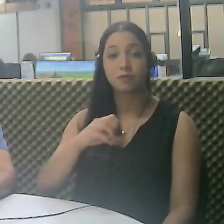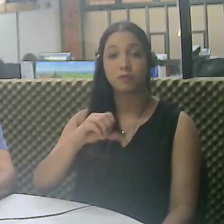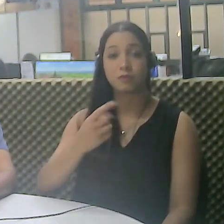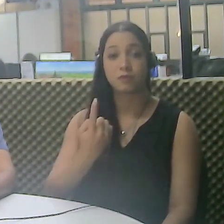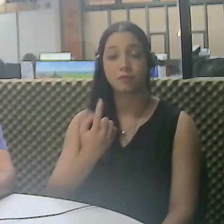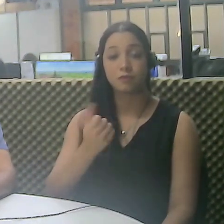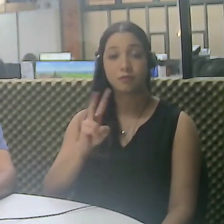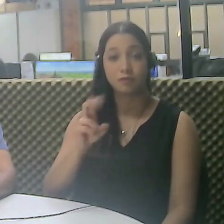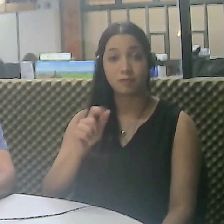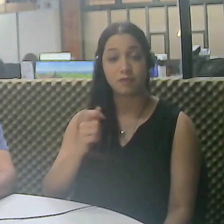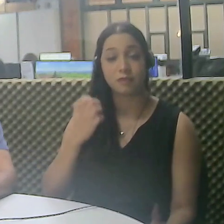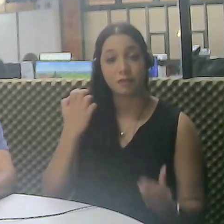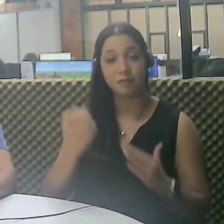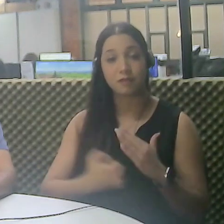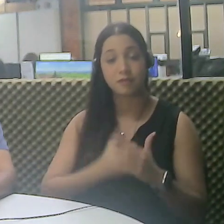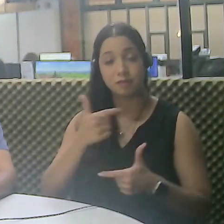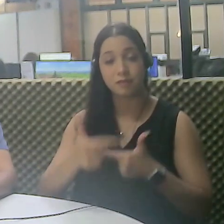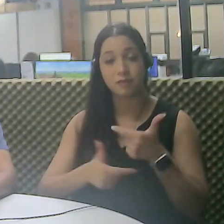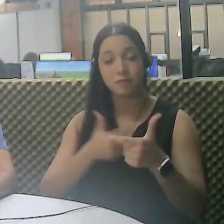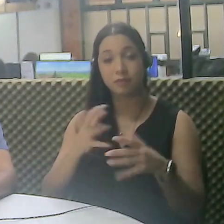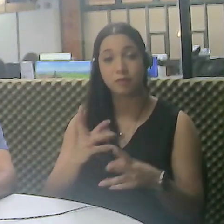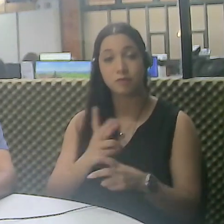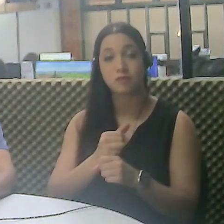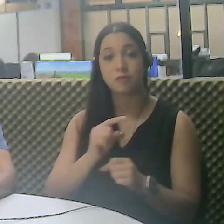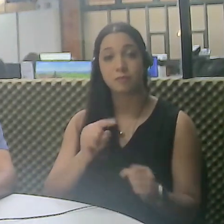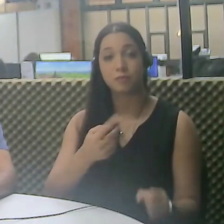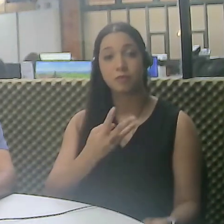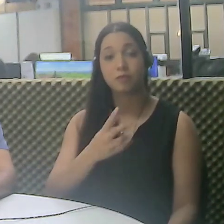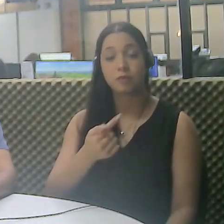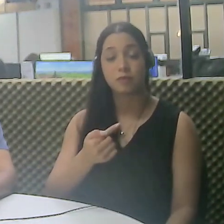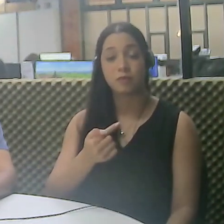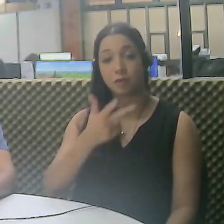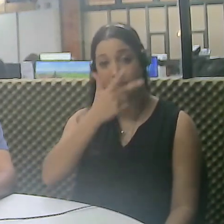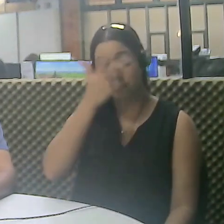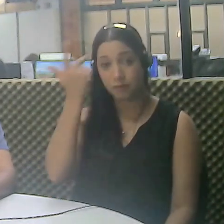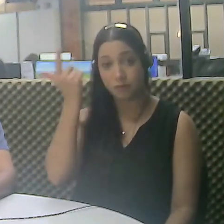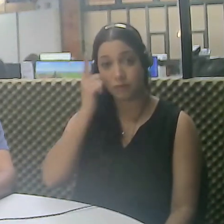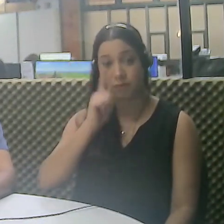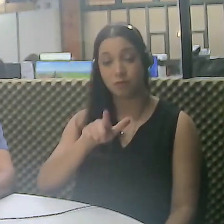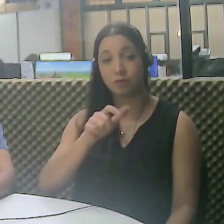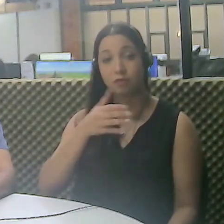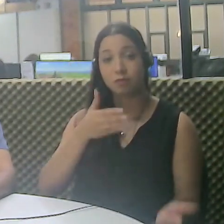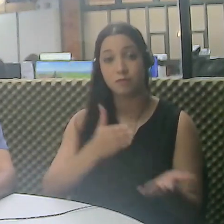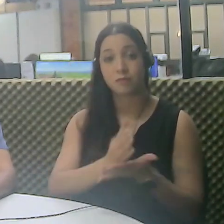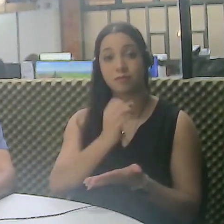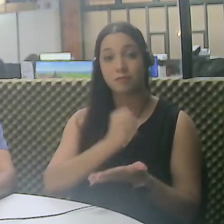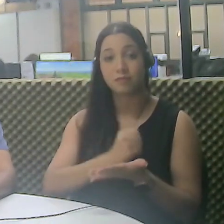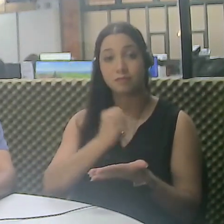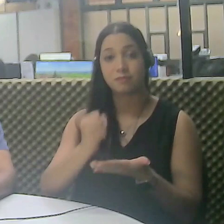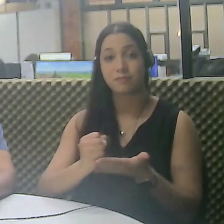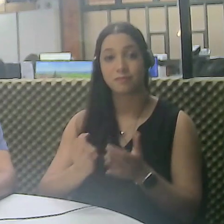8.791 vagas de emprego e totalizando 1.047 trabalhadores em processo de admissão.